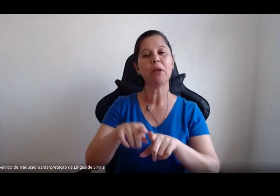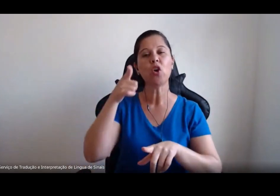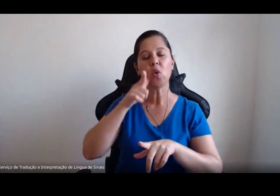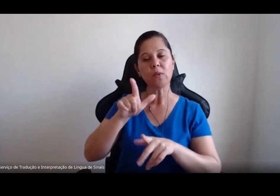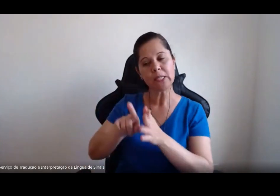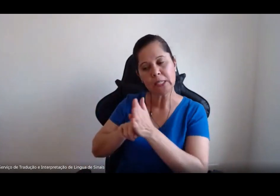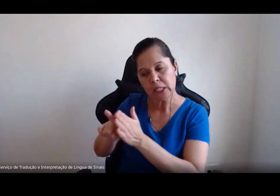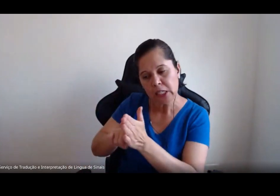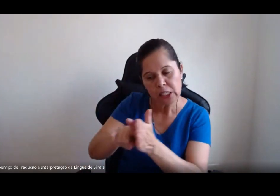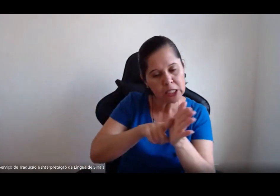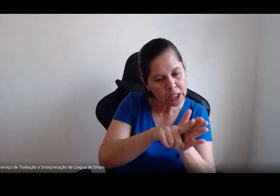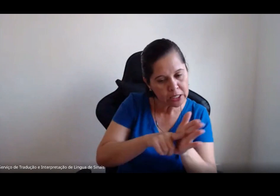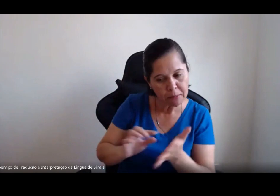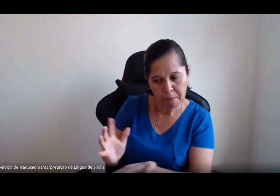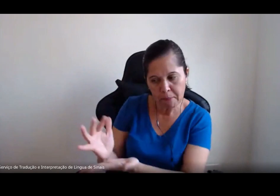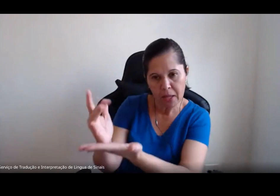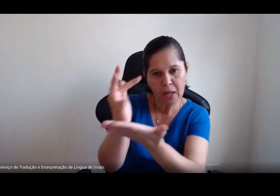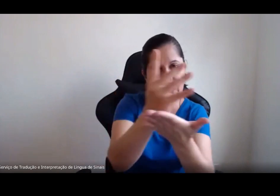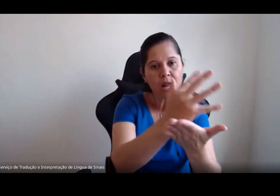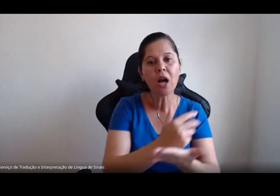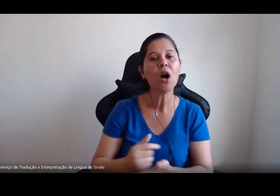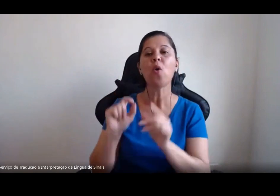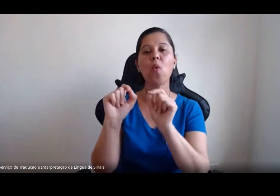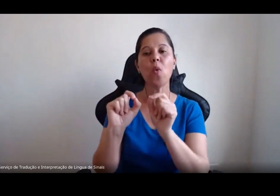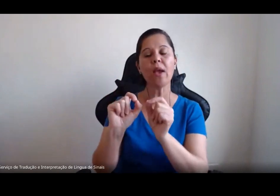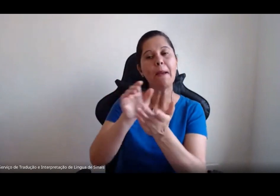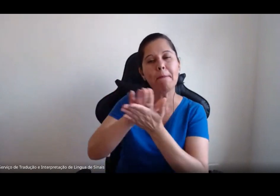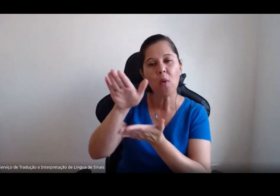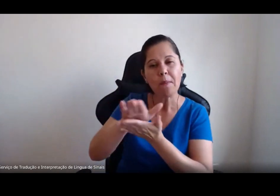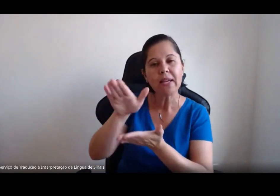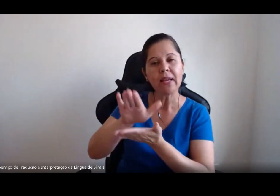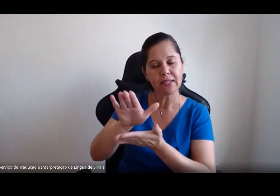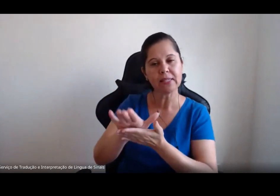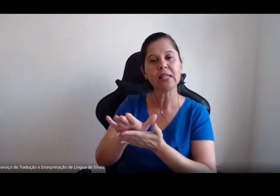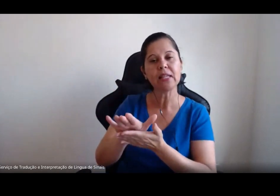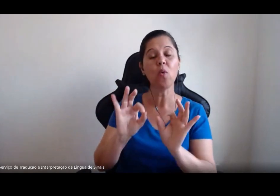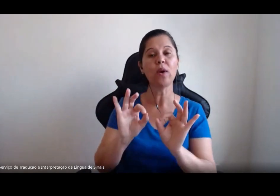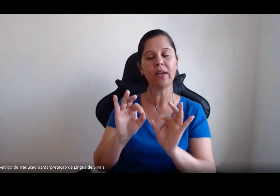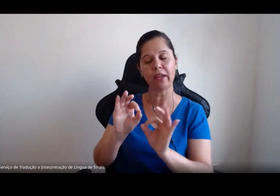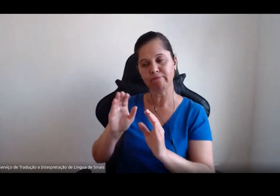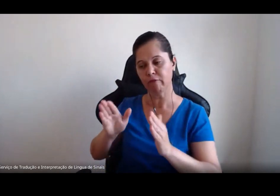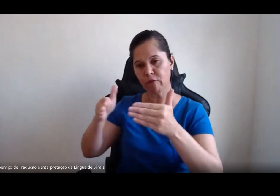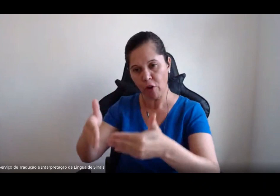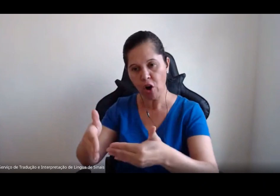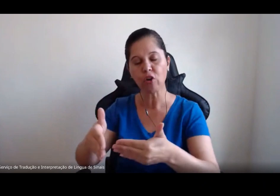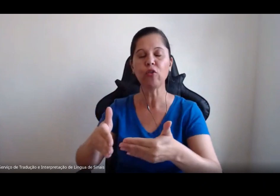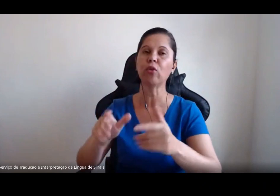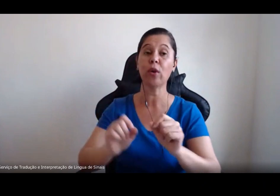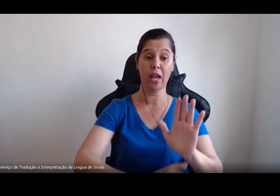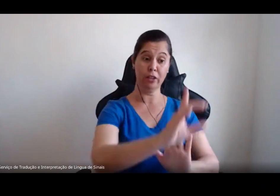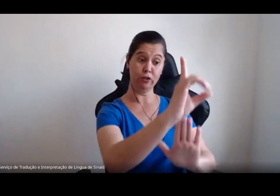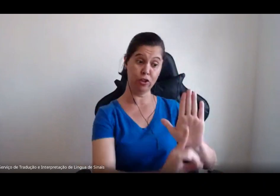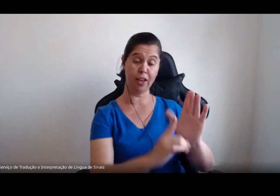mapeamento confiável do número de pesquisadoras e de trabalhos que se vinculam especialmente a direitos